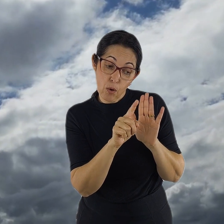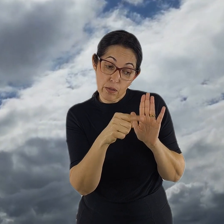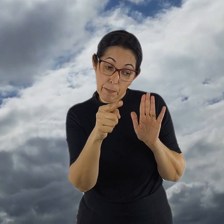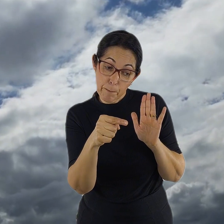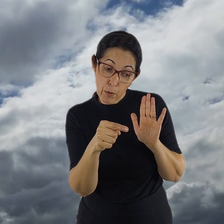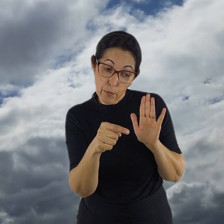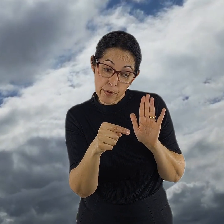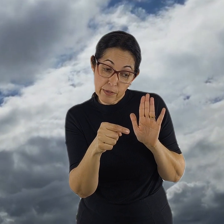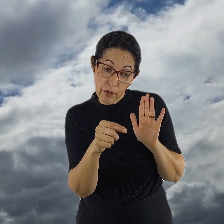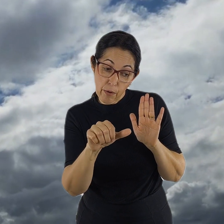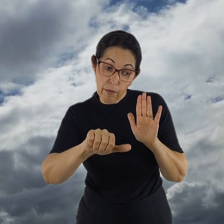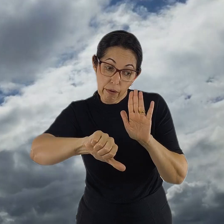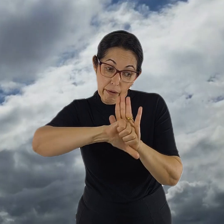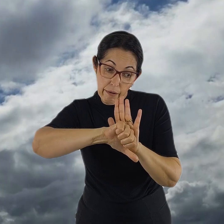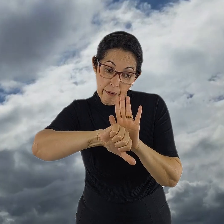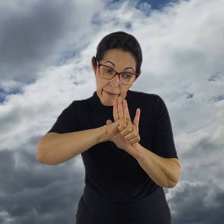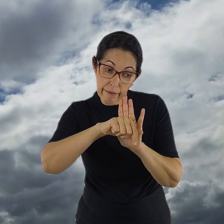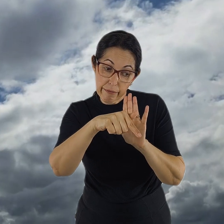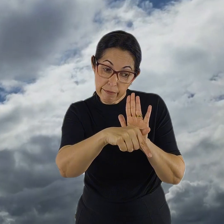hoje. Vão crescer.